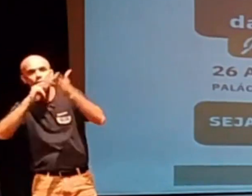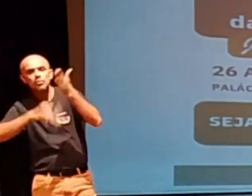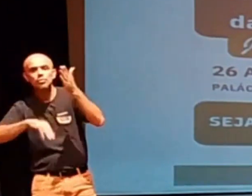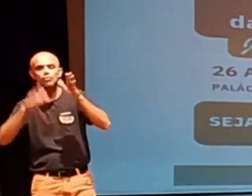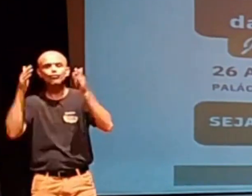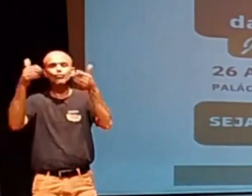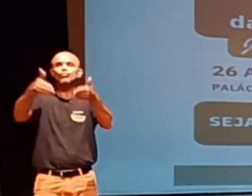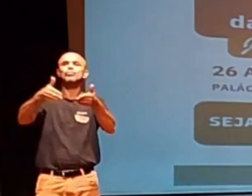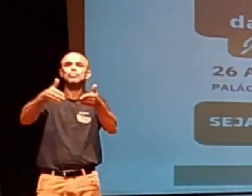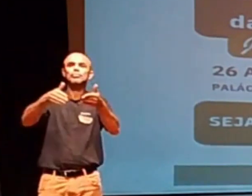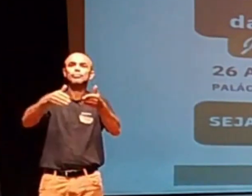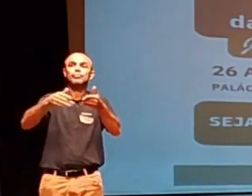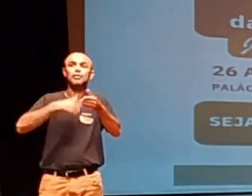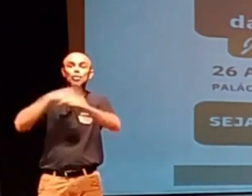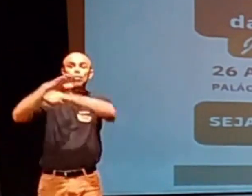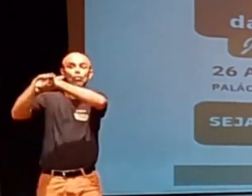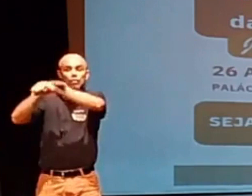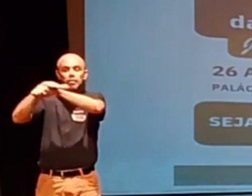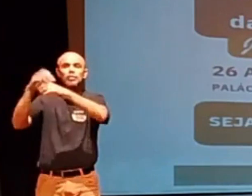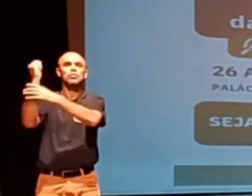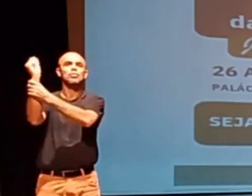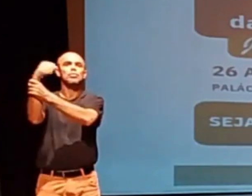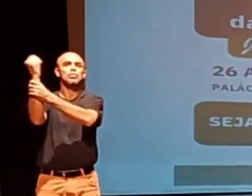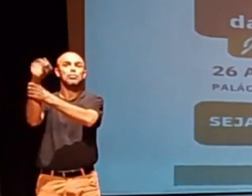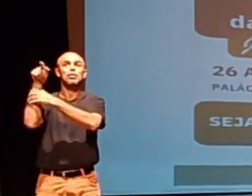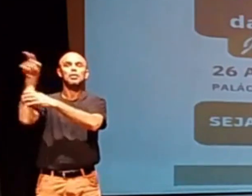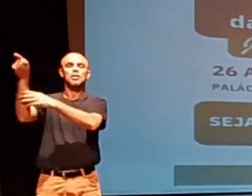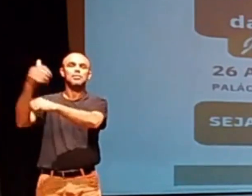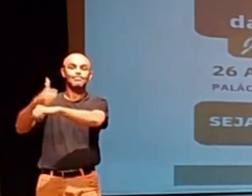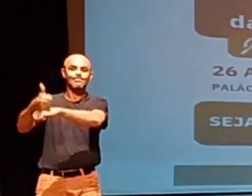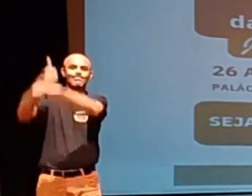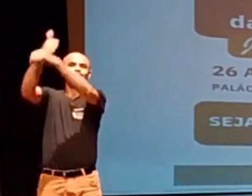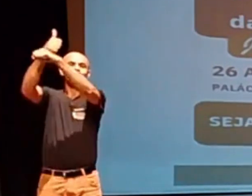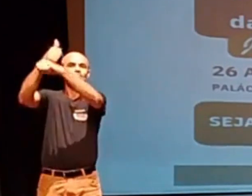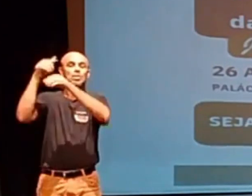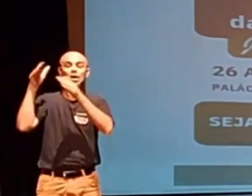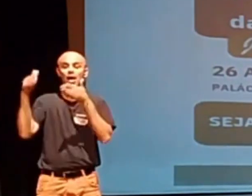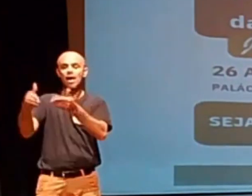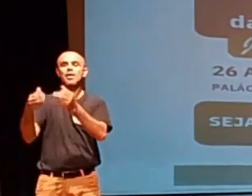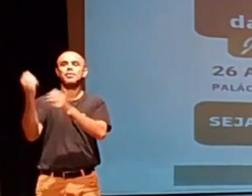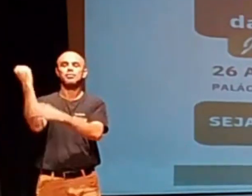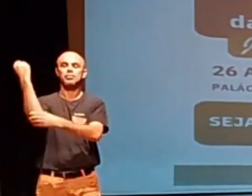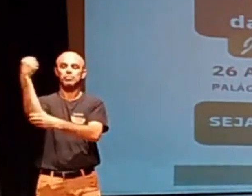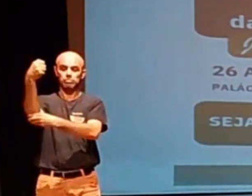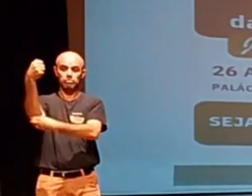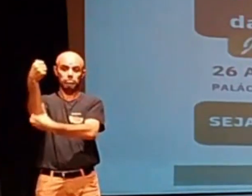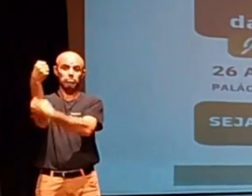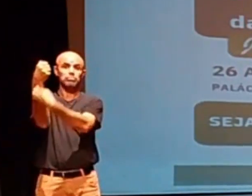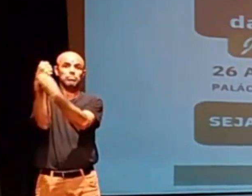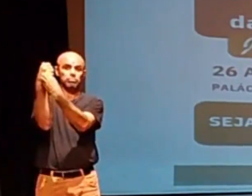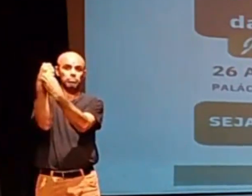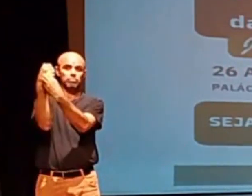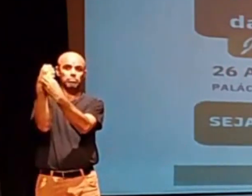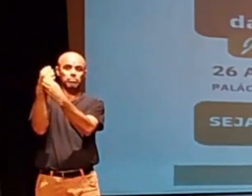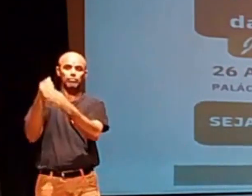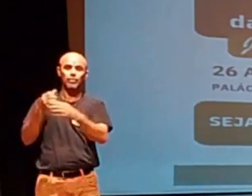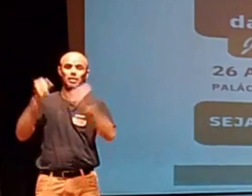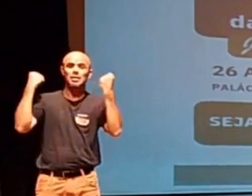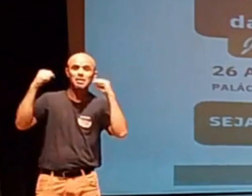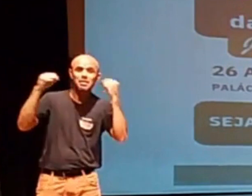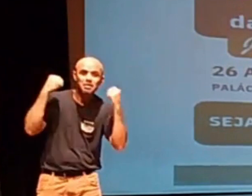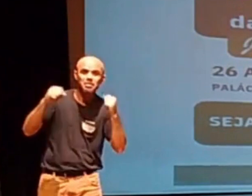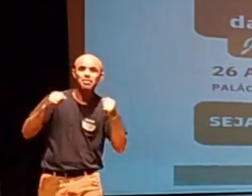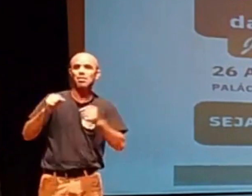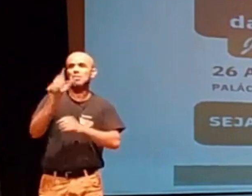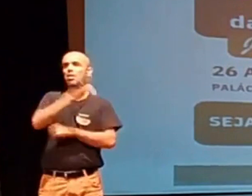importante indicar para um fisioterapeuta que tem especialidade nisso, né? Porque senão se dão exercícios gerais,